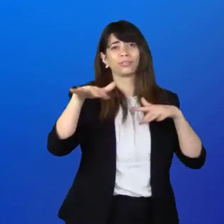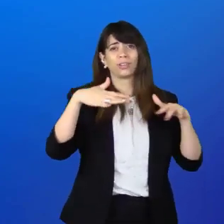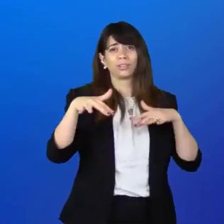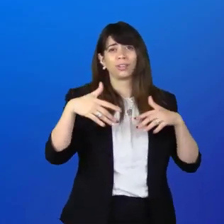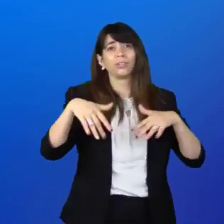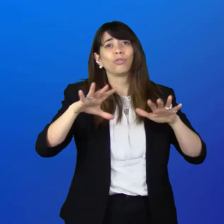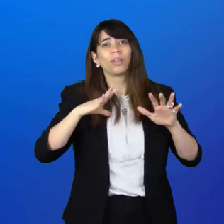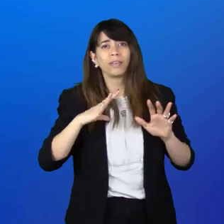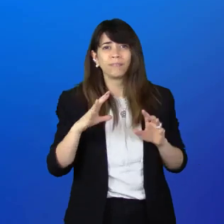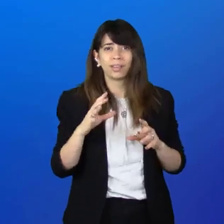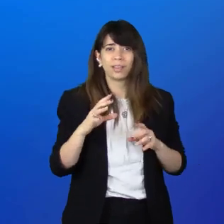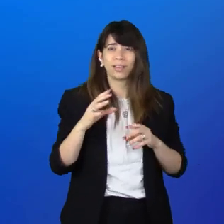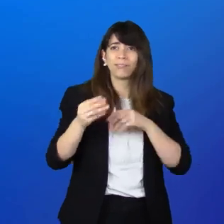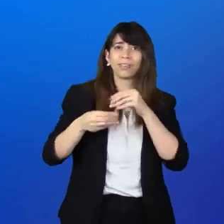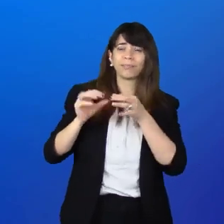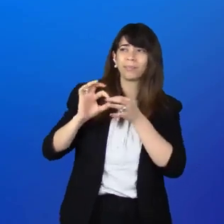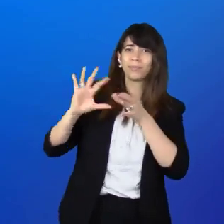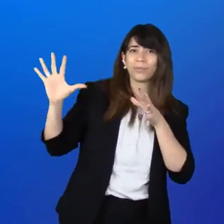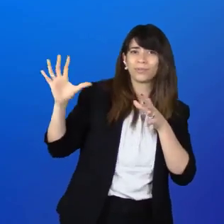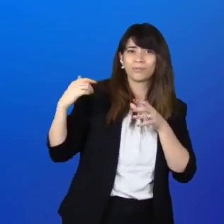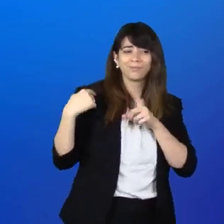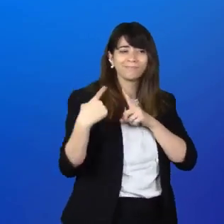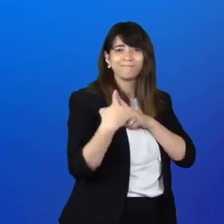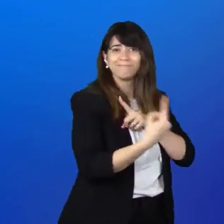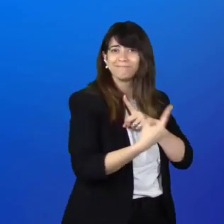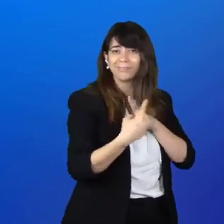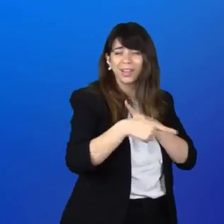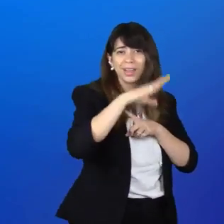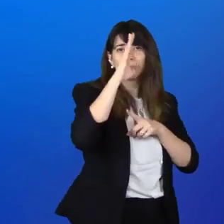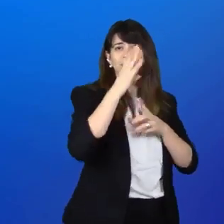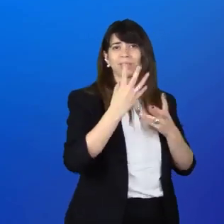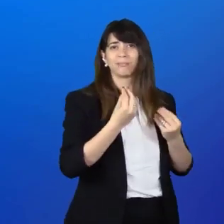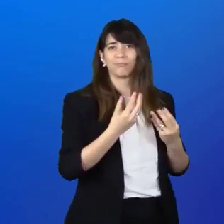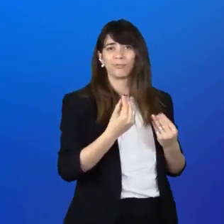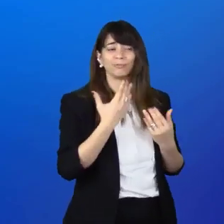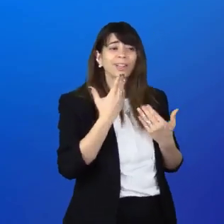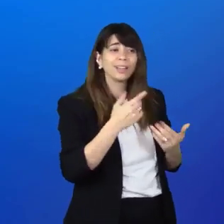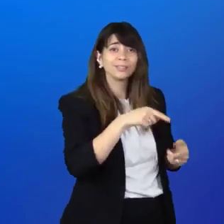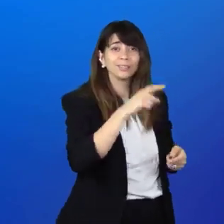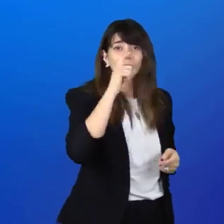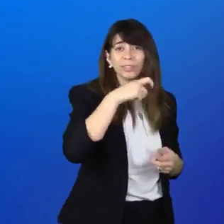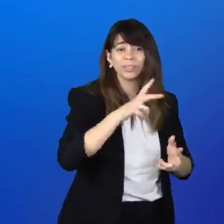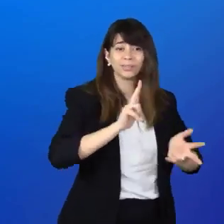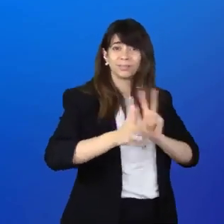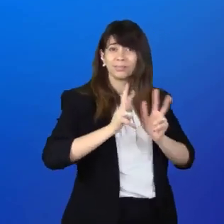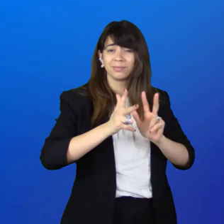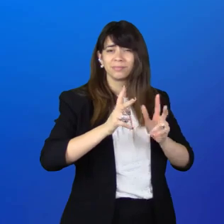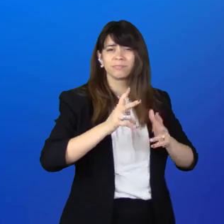Cuando era adolescente, capaz que distanciarme de mi familia era demasiado, entonces iba y venía. Y aquí